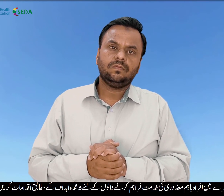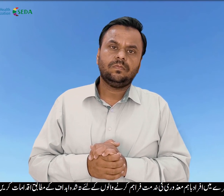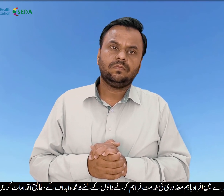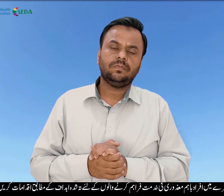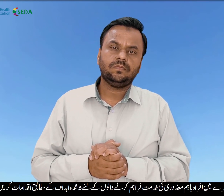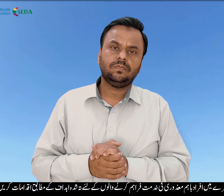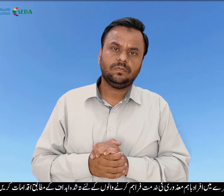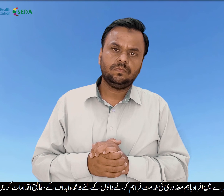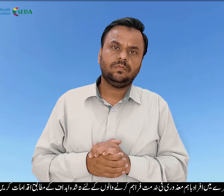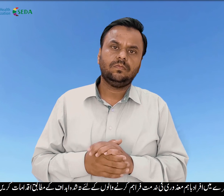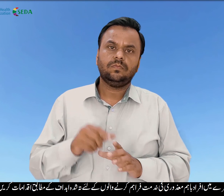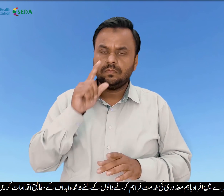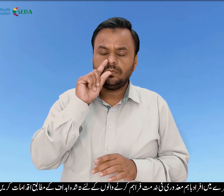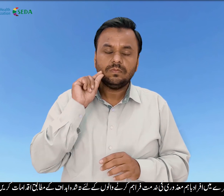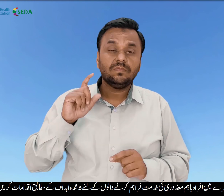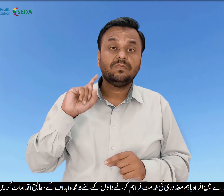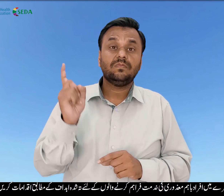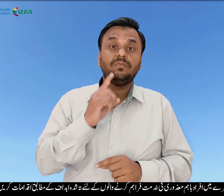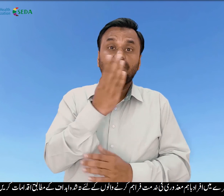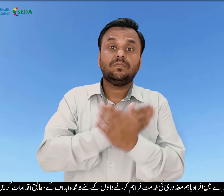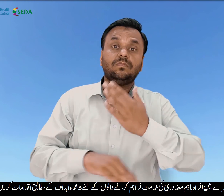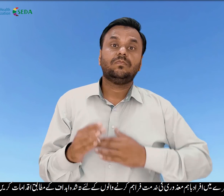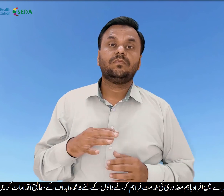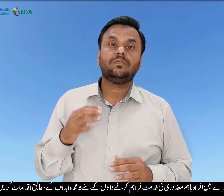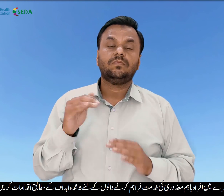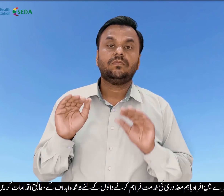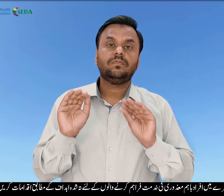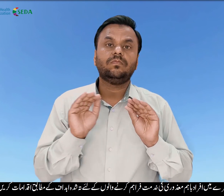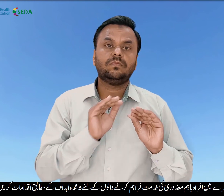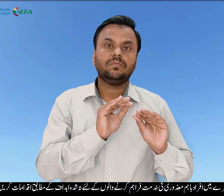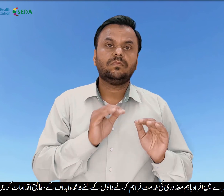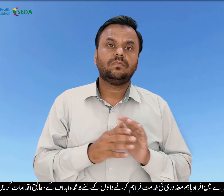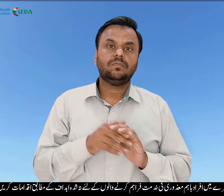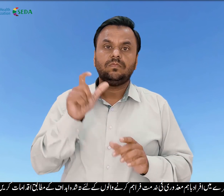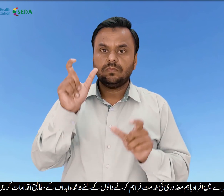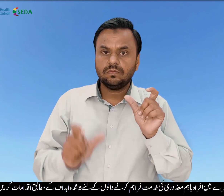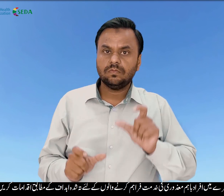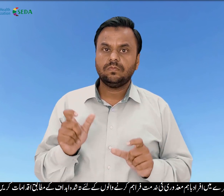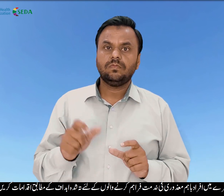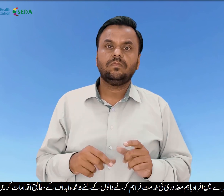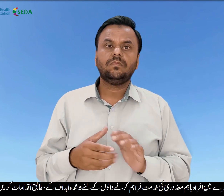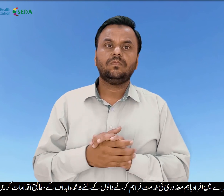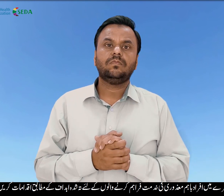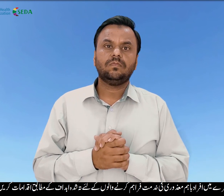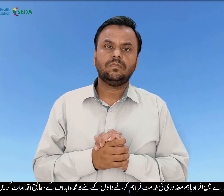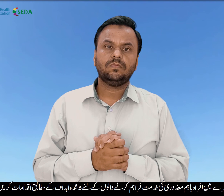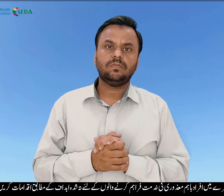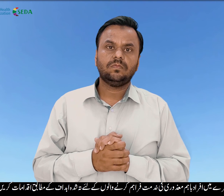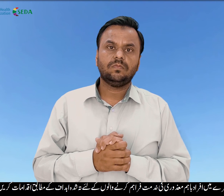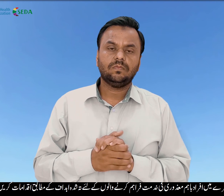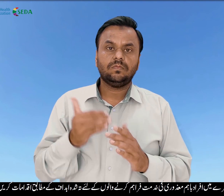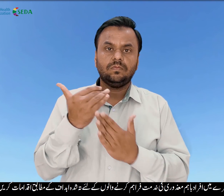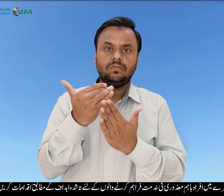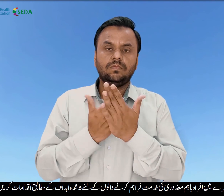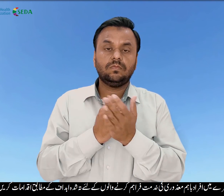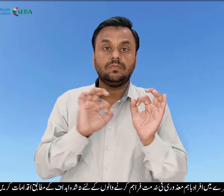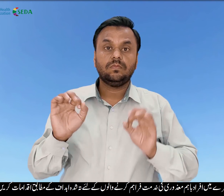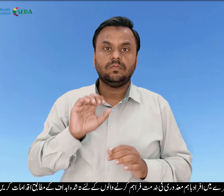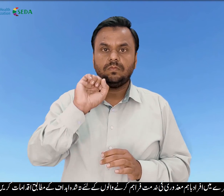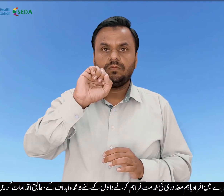معاشرے میں افراد بہم معذوری کی خدمات فراہم کرنے والوں کے لیے طے شدہ اہداف کے مطابق اقدامات